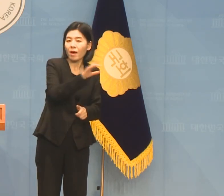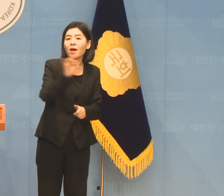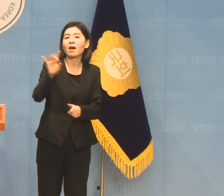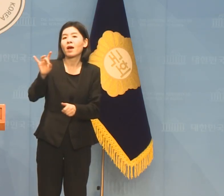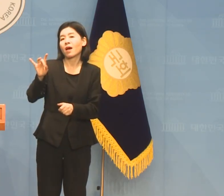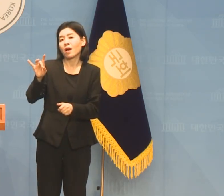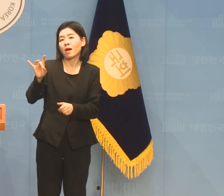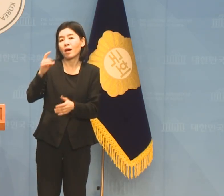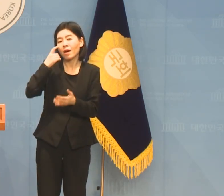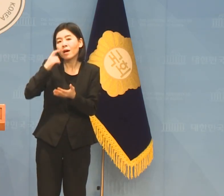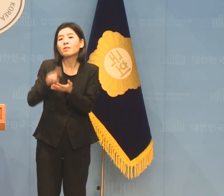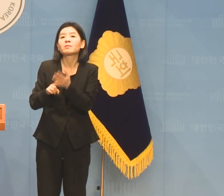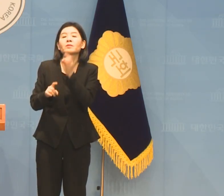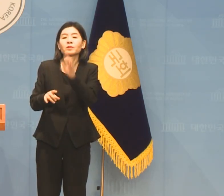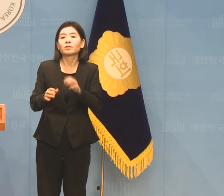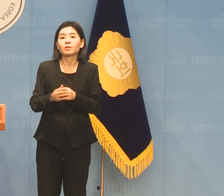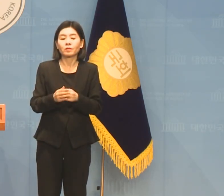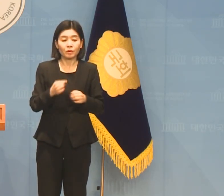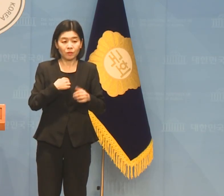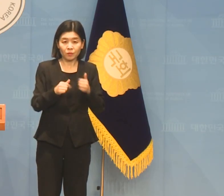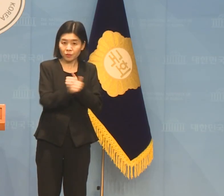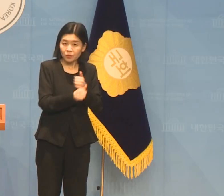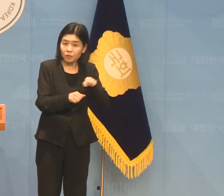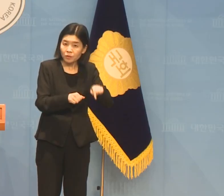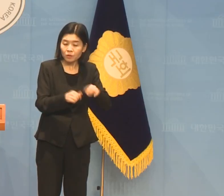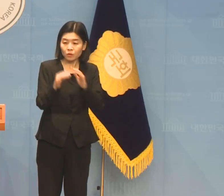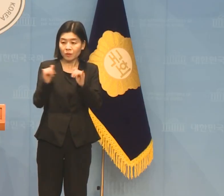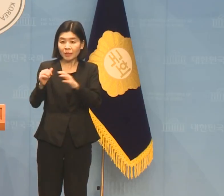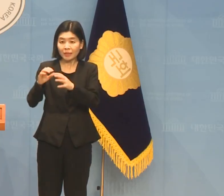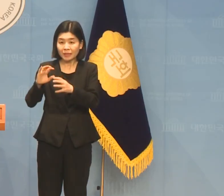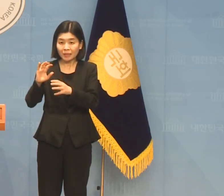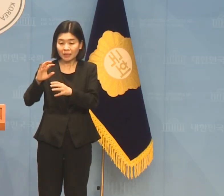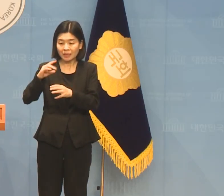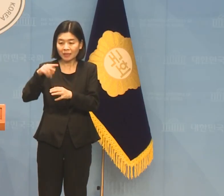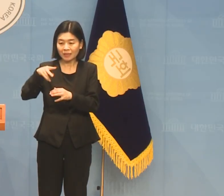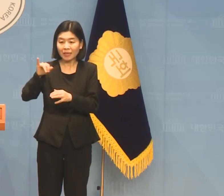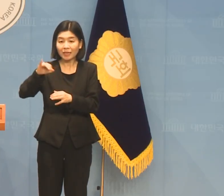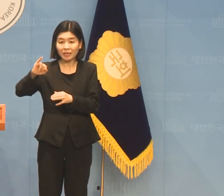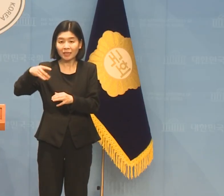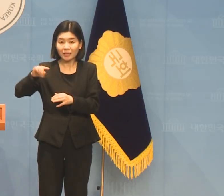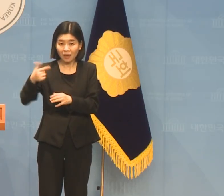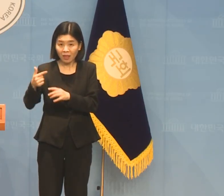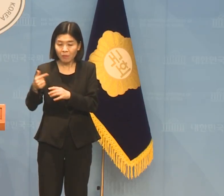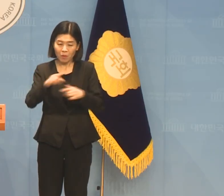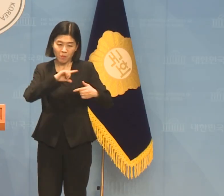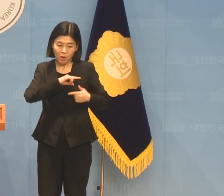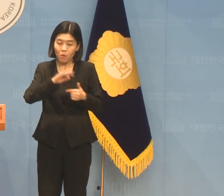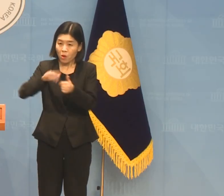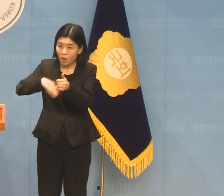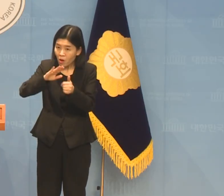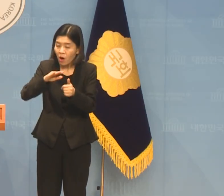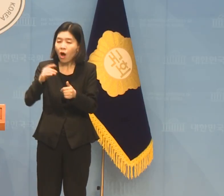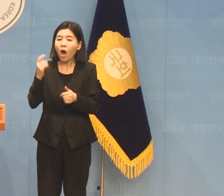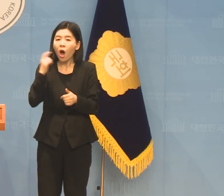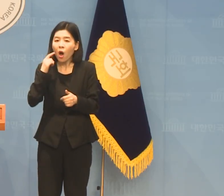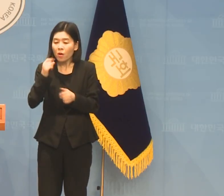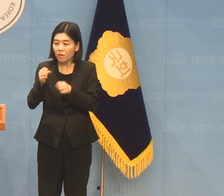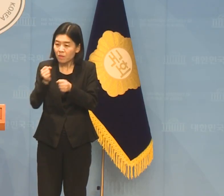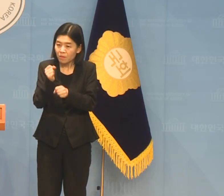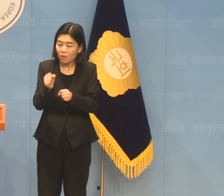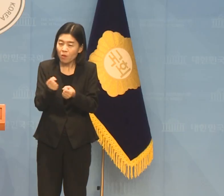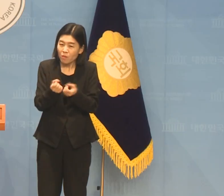찾아볼 수 없습니다. 우리 위원회는 앞으로 국민 사이렌이 저지를 수 있는 명예훼손, 허위사실 유포, 정당한